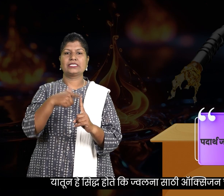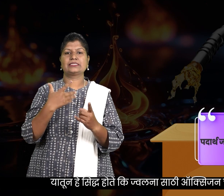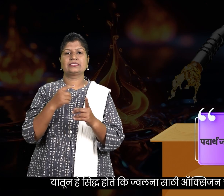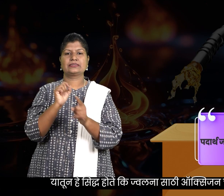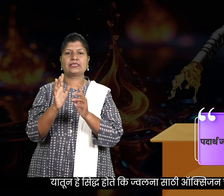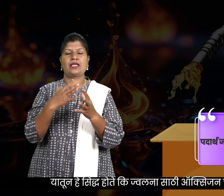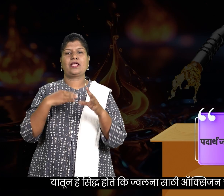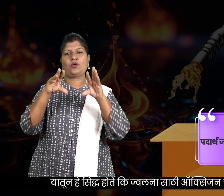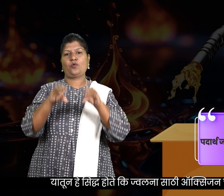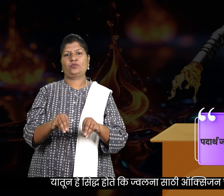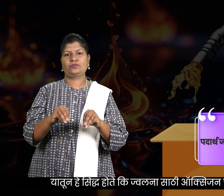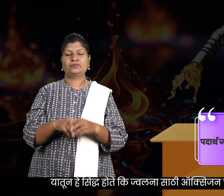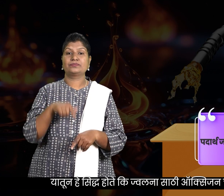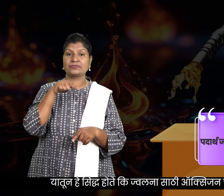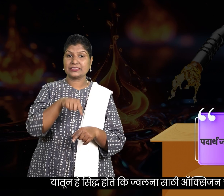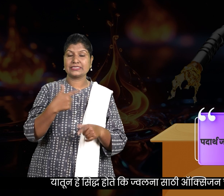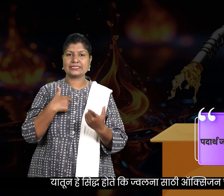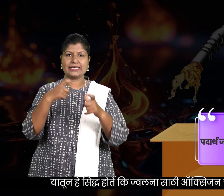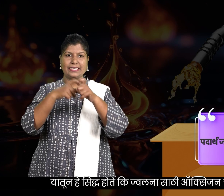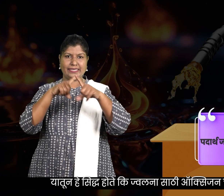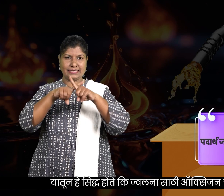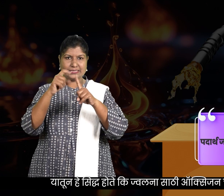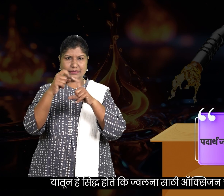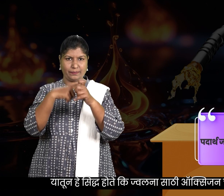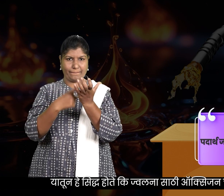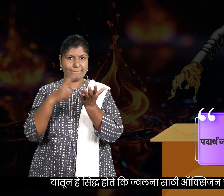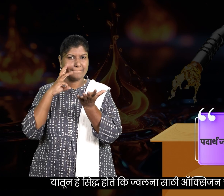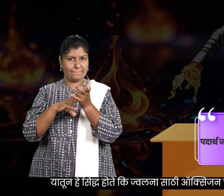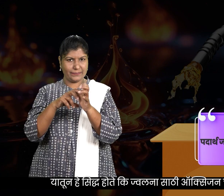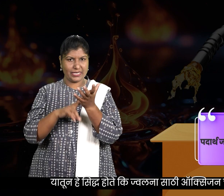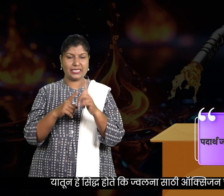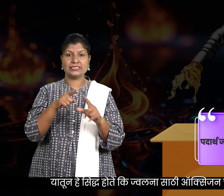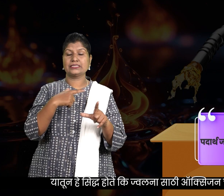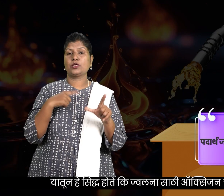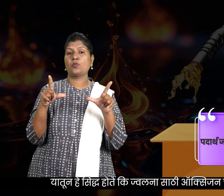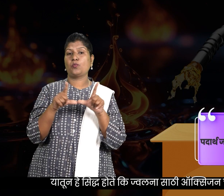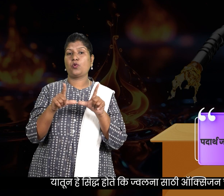यातून हे सिद्ध होते की ज्वलनासाठी ऑक्सिजनची गरज असते.